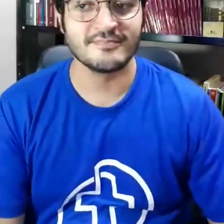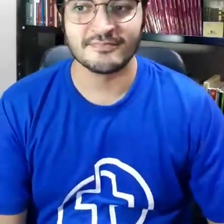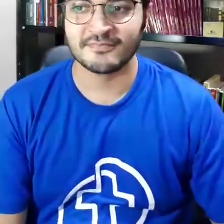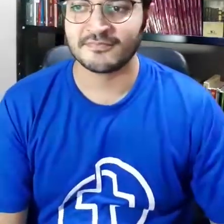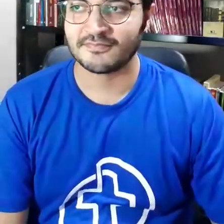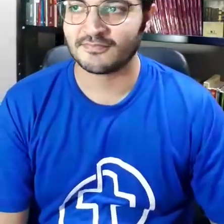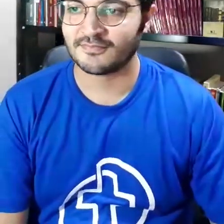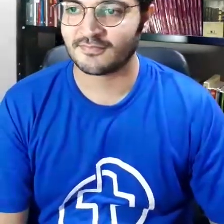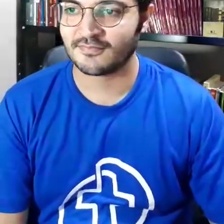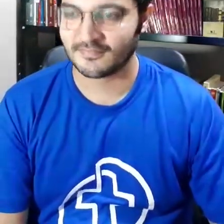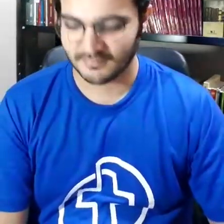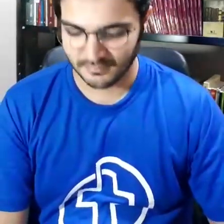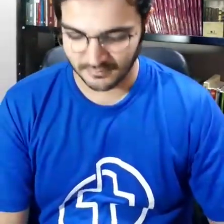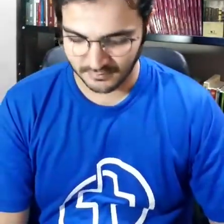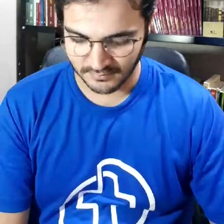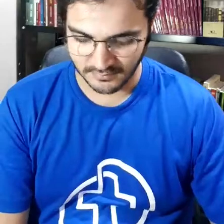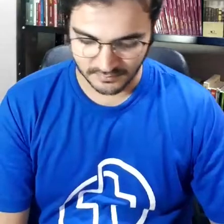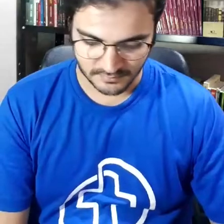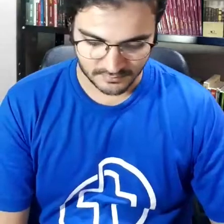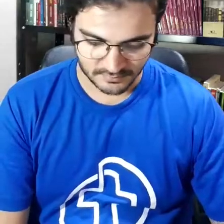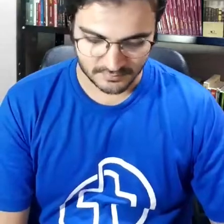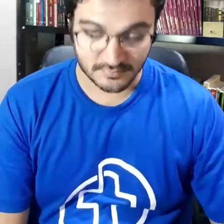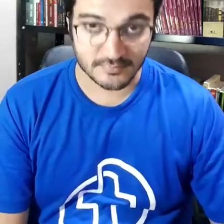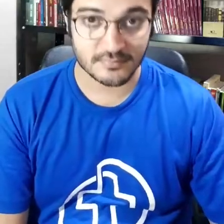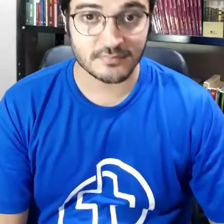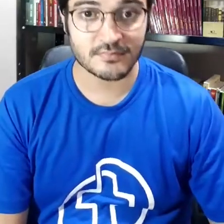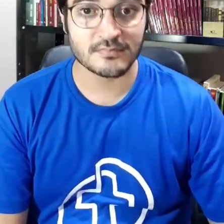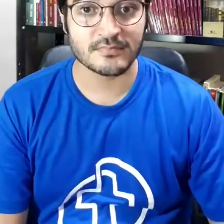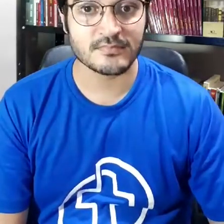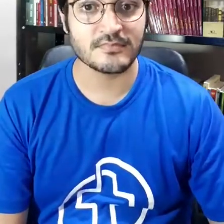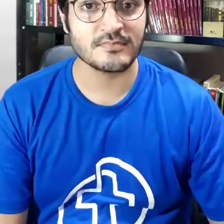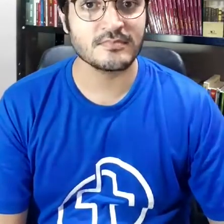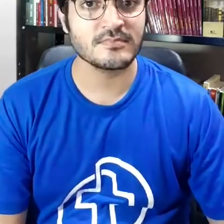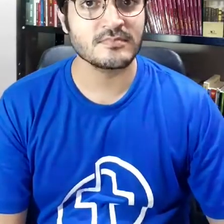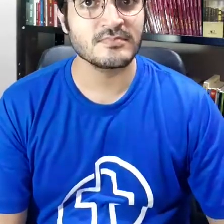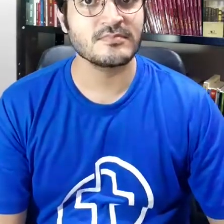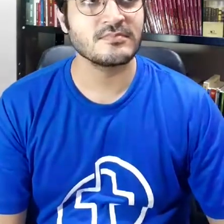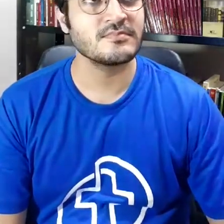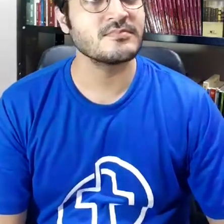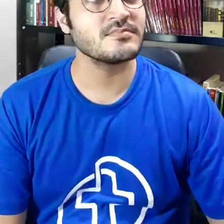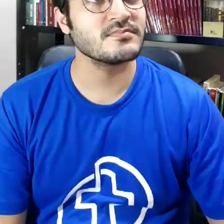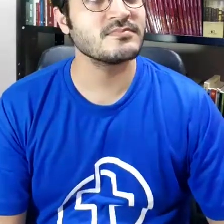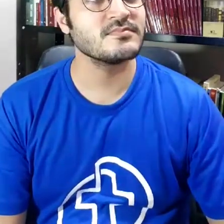é porque eu amo meu Senhor.